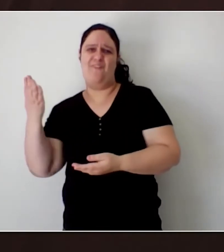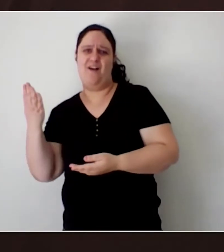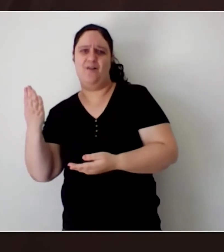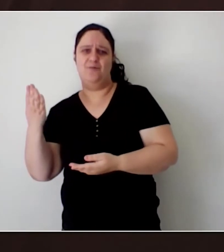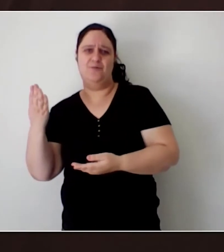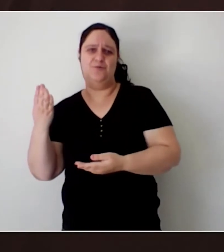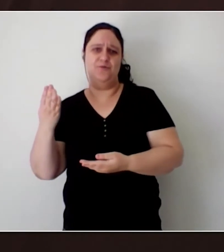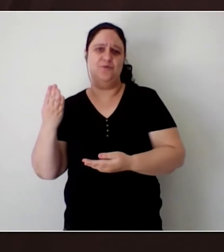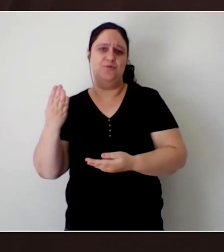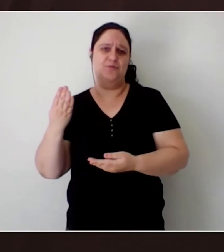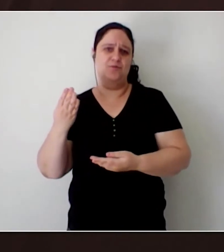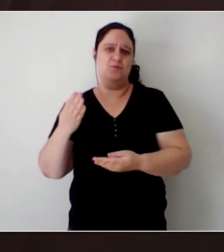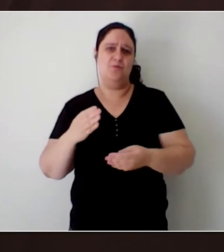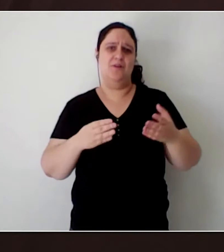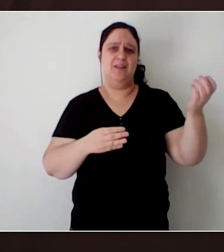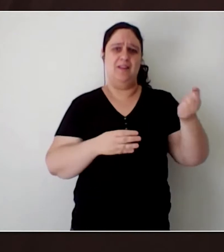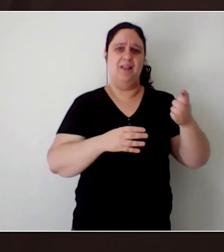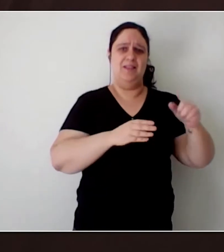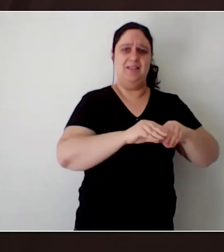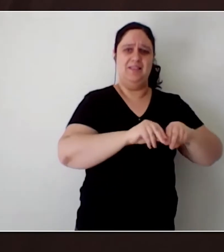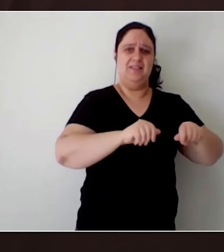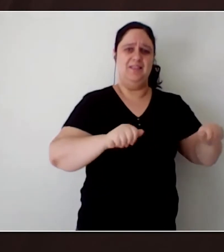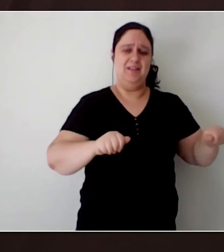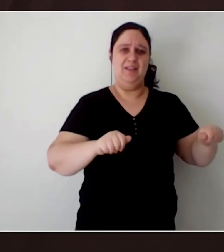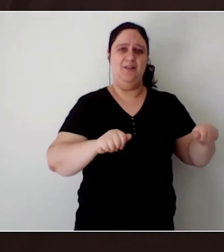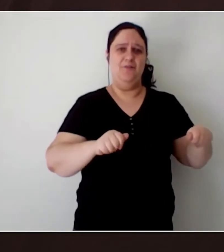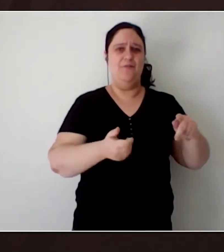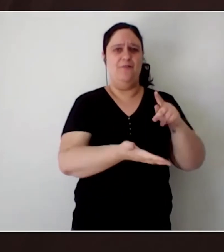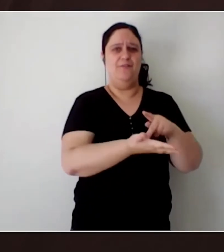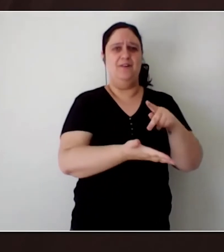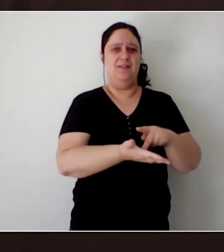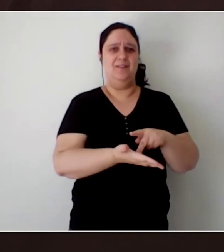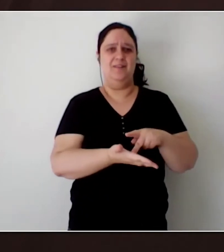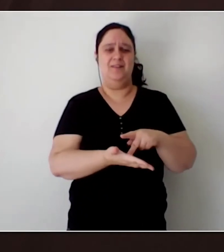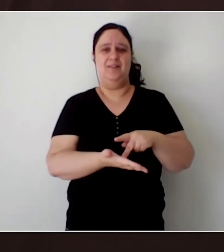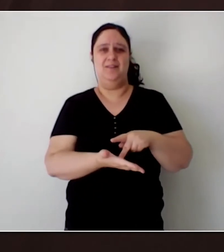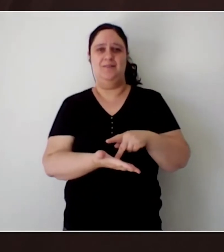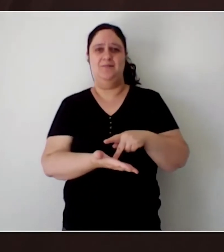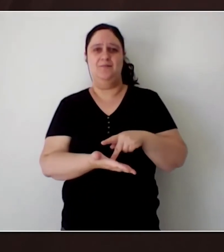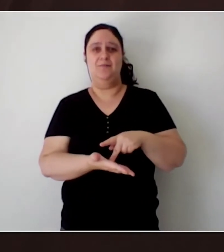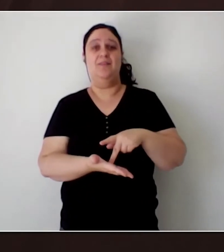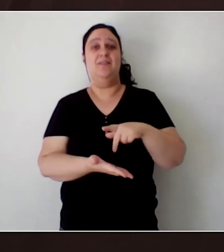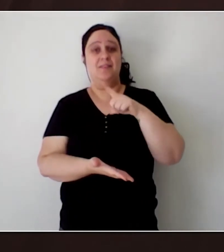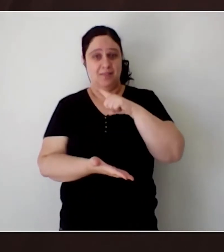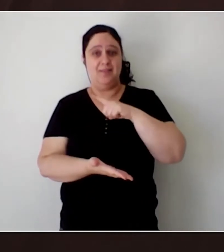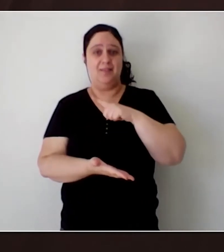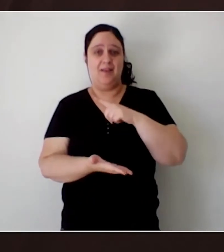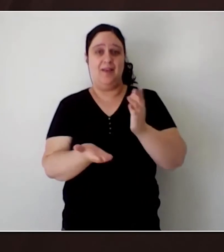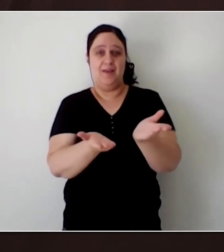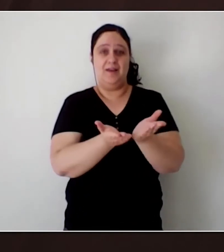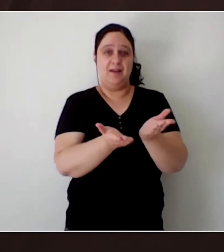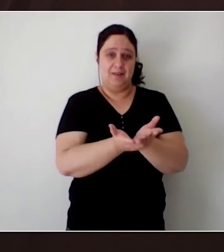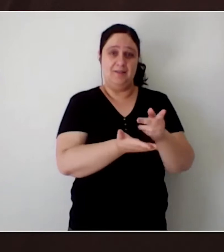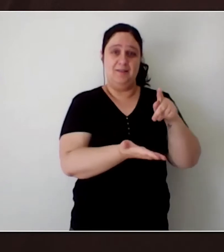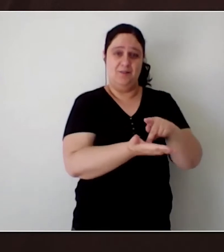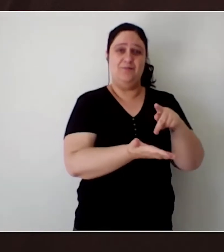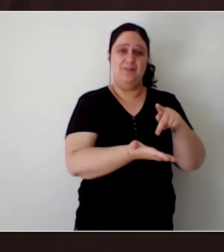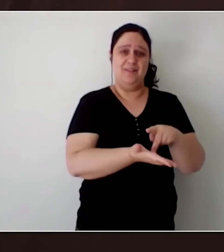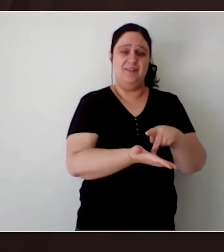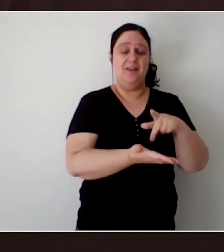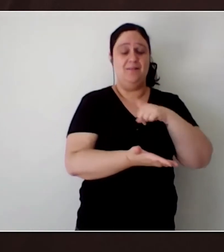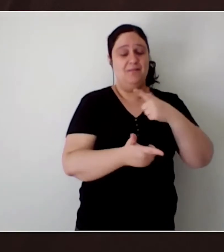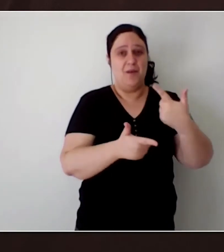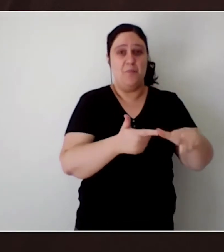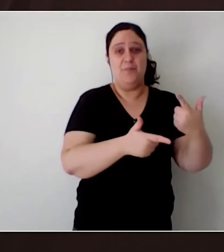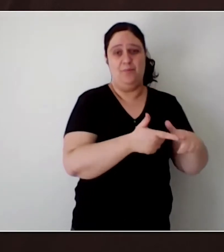cristãos verdadeiros, irmãos, há muitos que causam problemas. e causar problema entre nós. Não